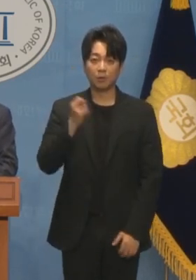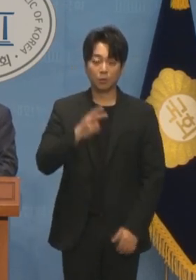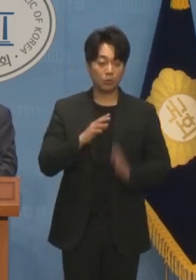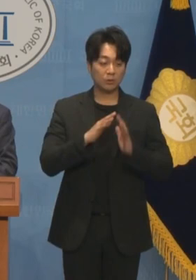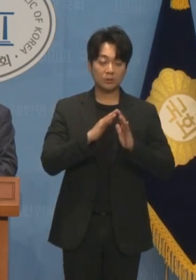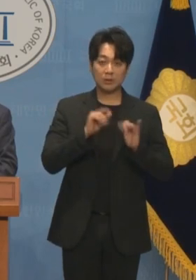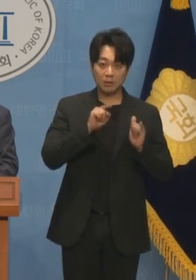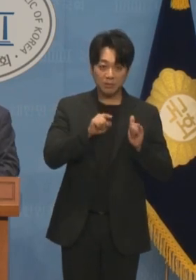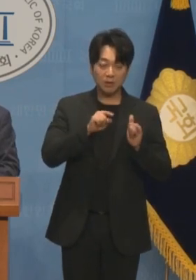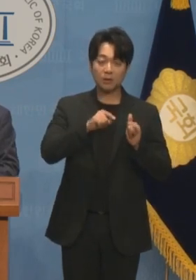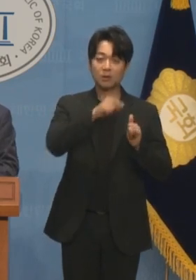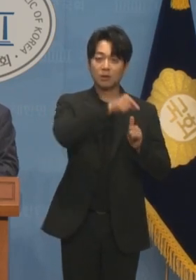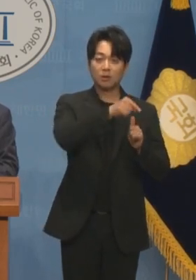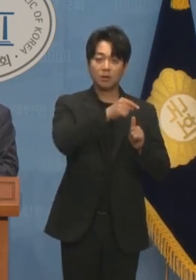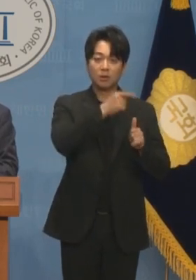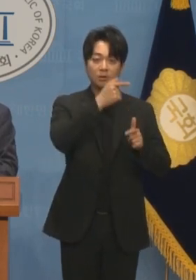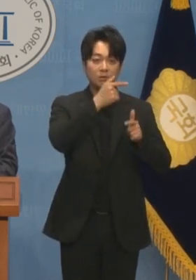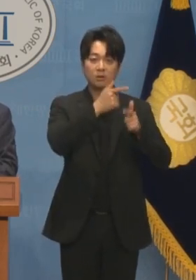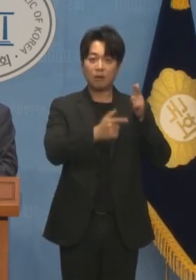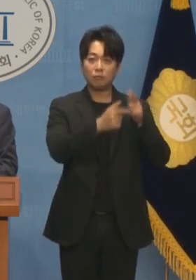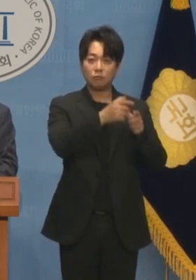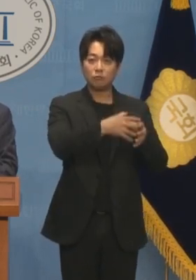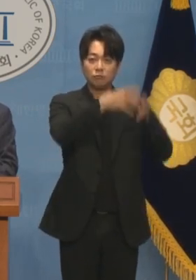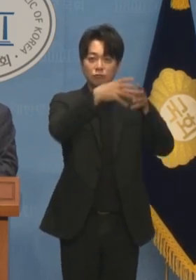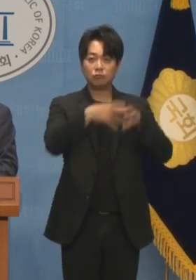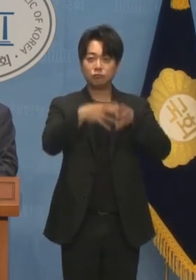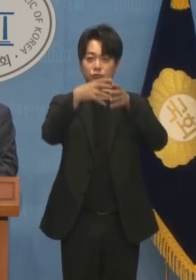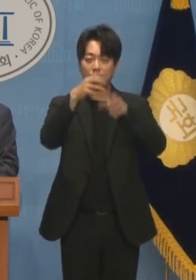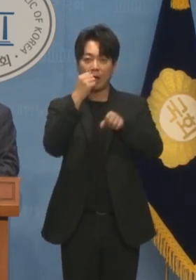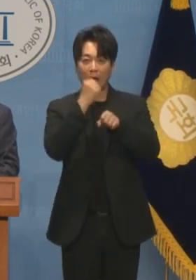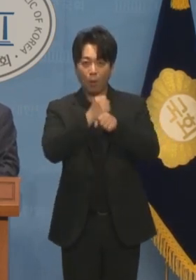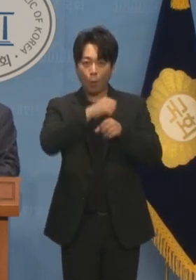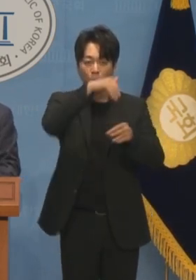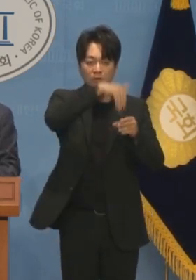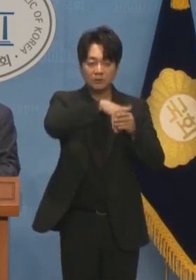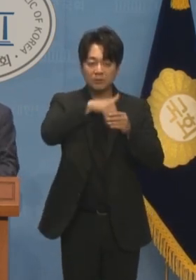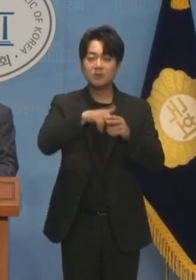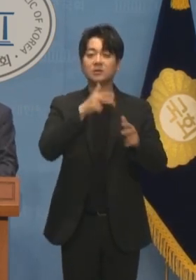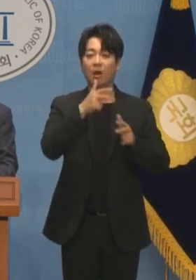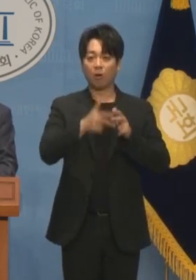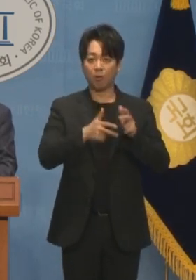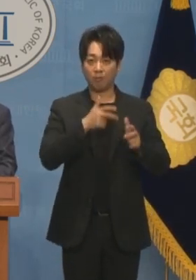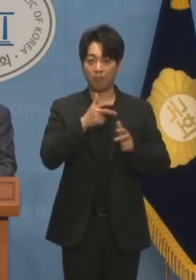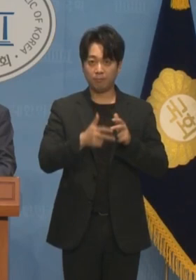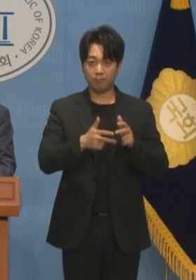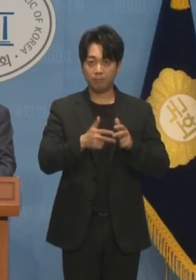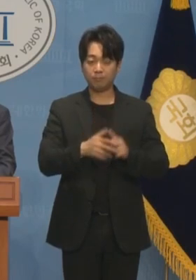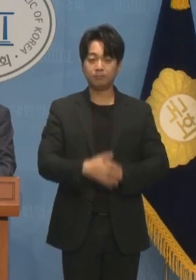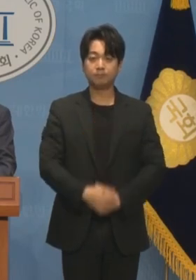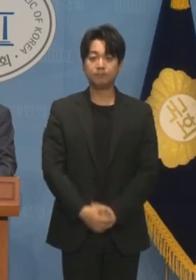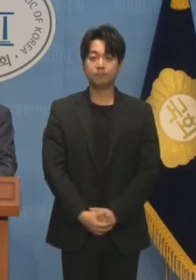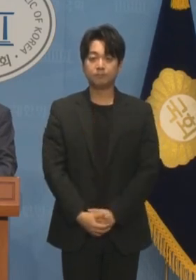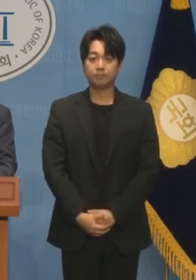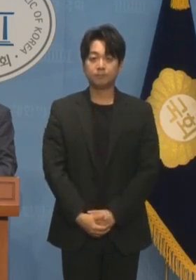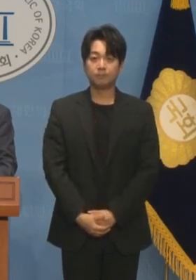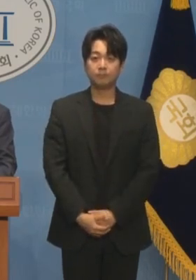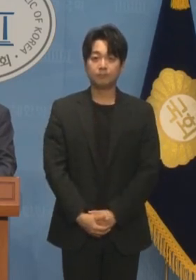흉관을 수직으로 절단하고 매설하는 작업, 또 다른 한쪽에서는